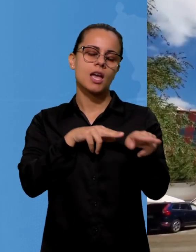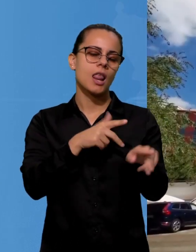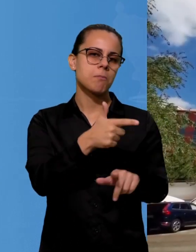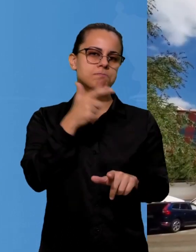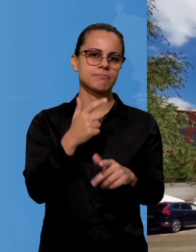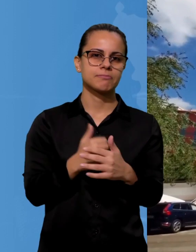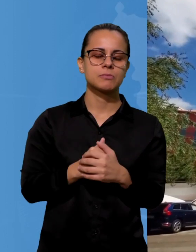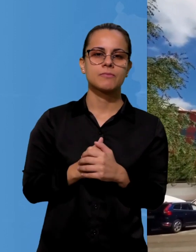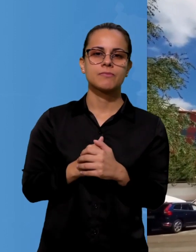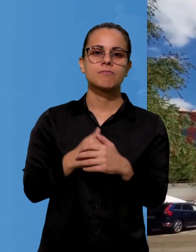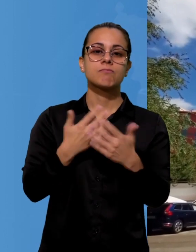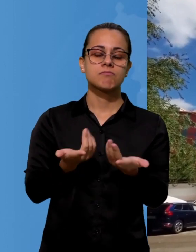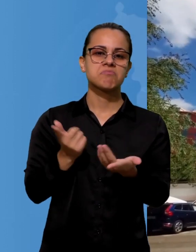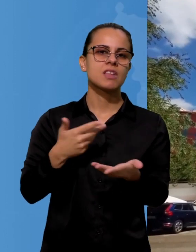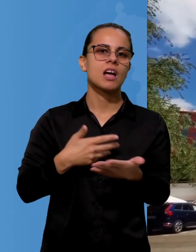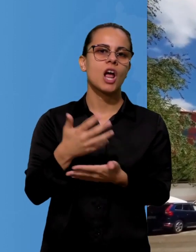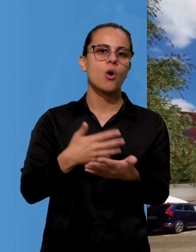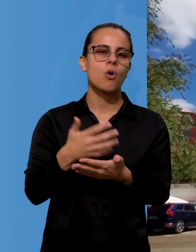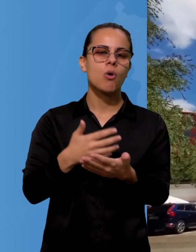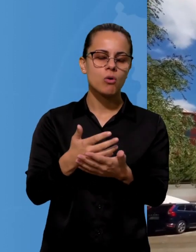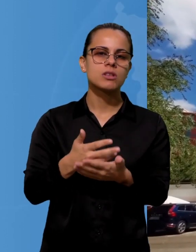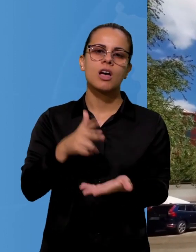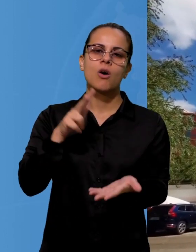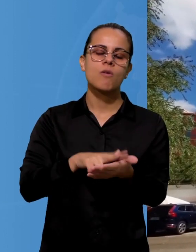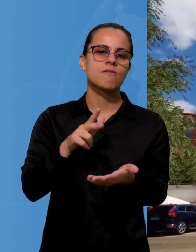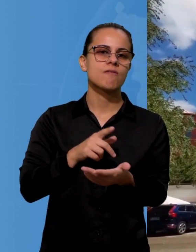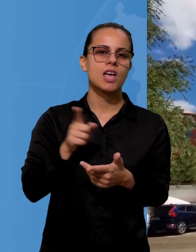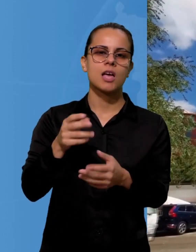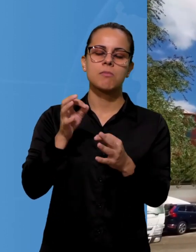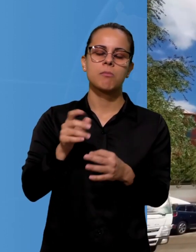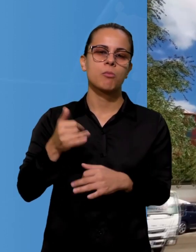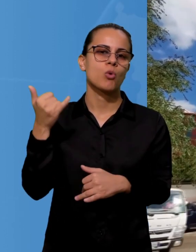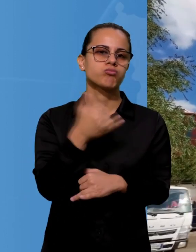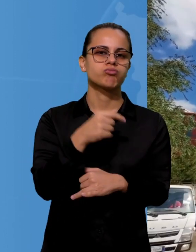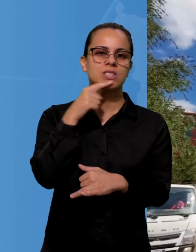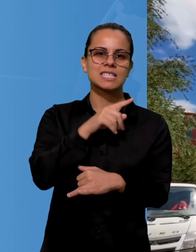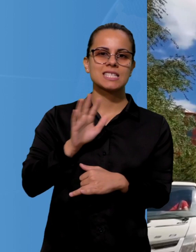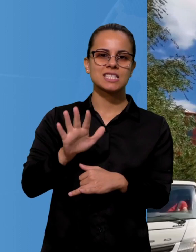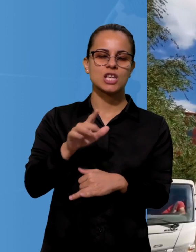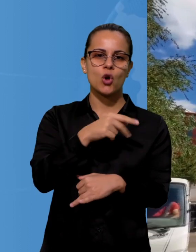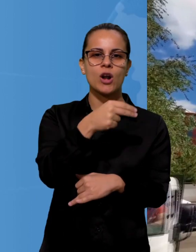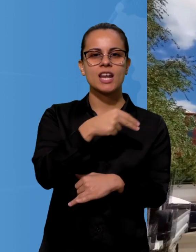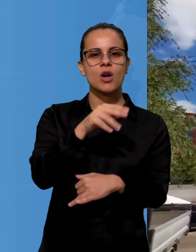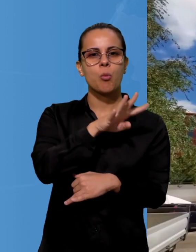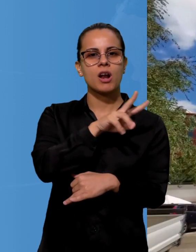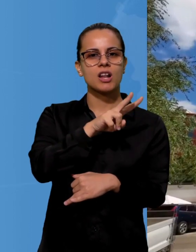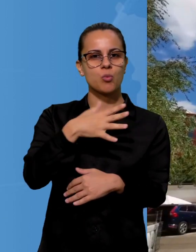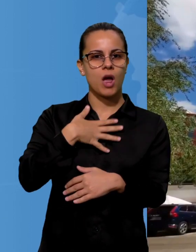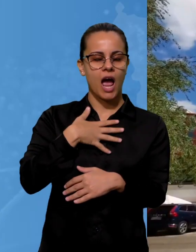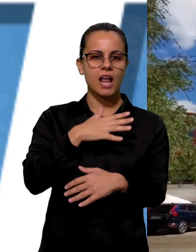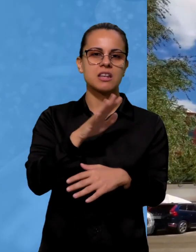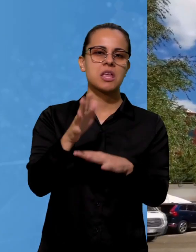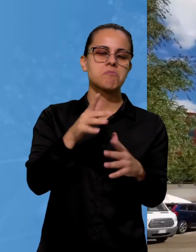Con queste parole Antonello Piras ha confermato così di avere ucciso lo zio Nico Piras, 42 anni, nella notte tra